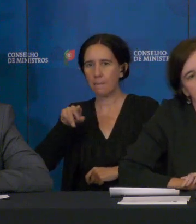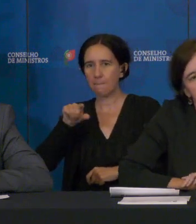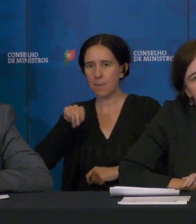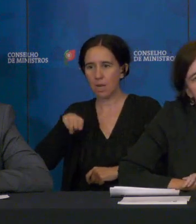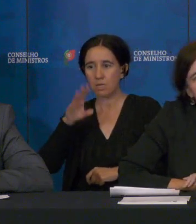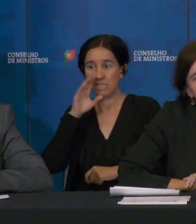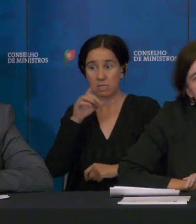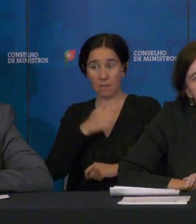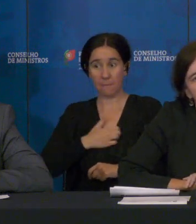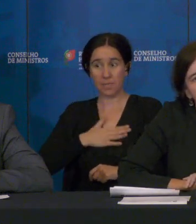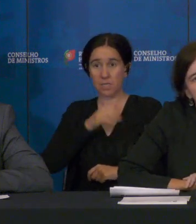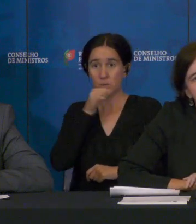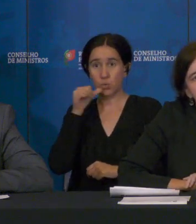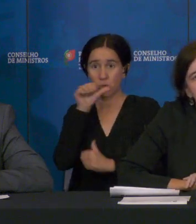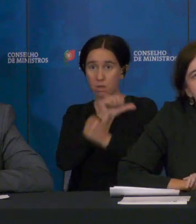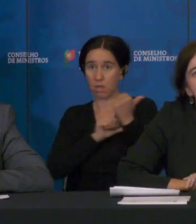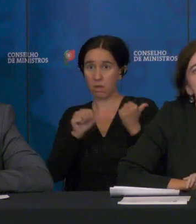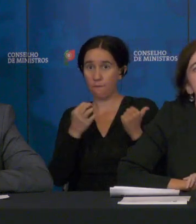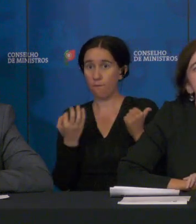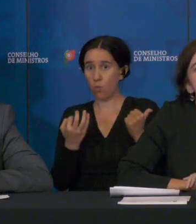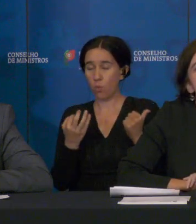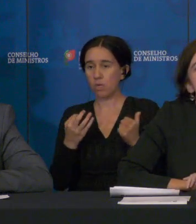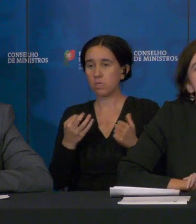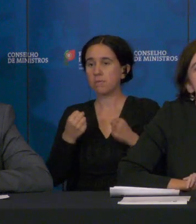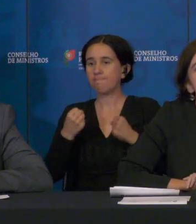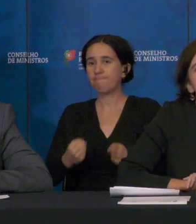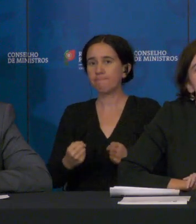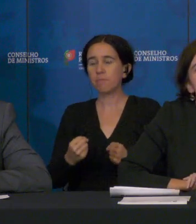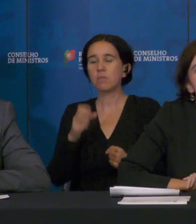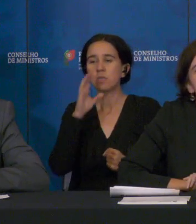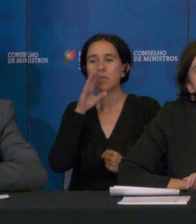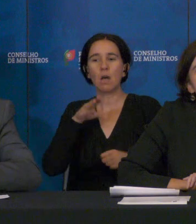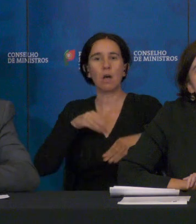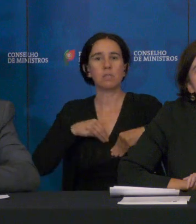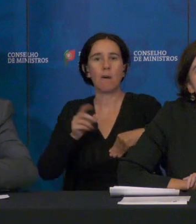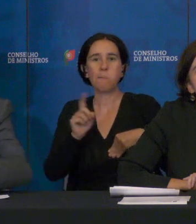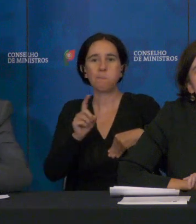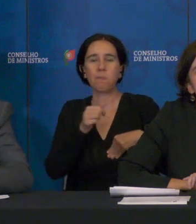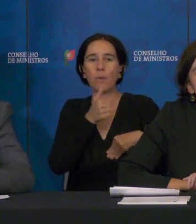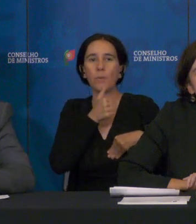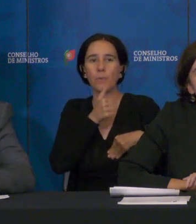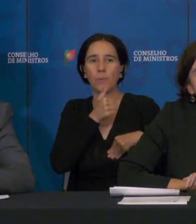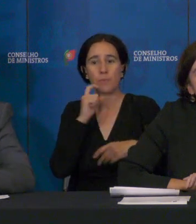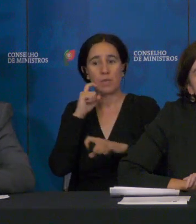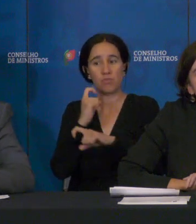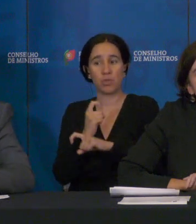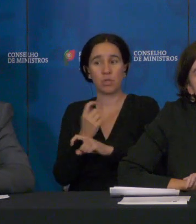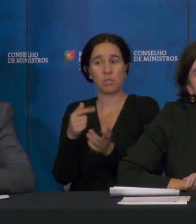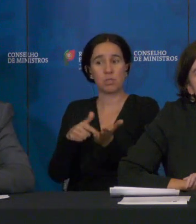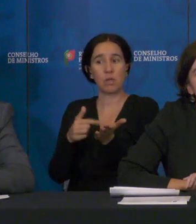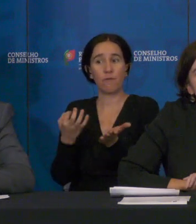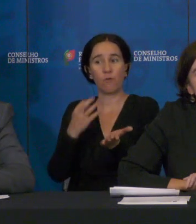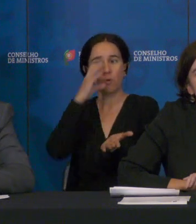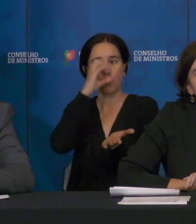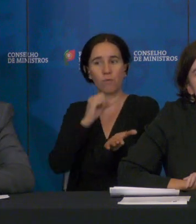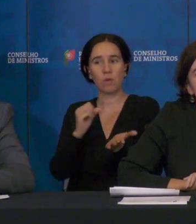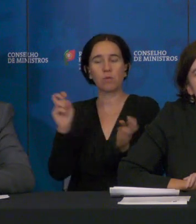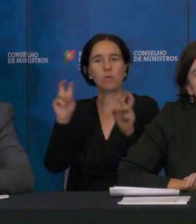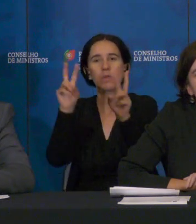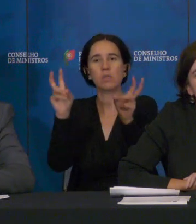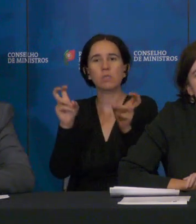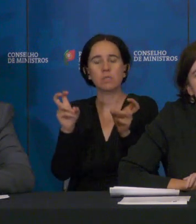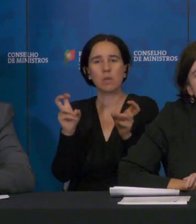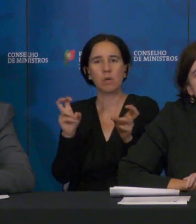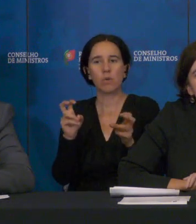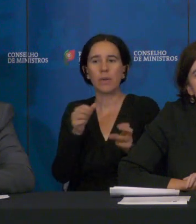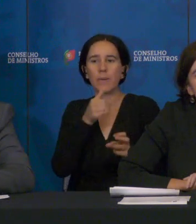da Azul, no sentido de já não aceitar a exigência feita pelo Governo em relação